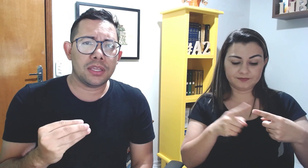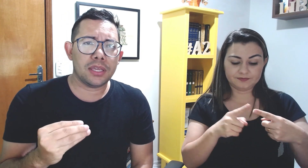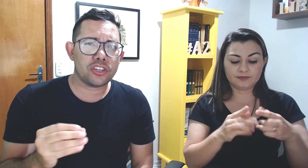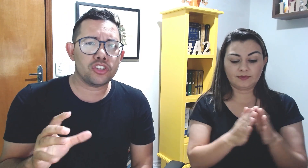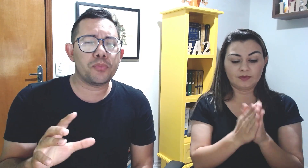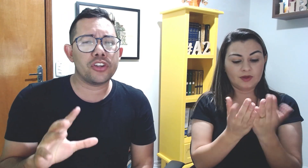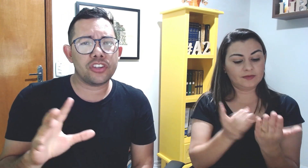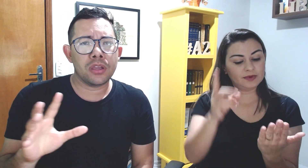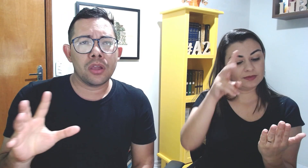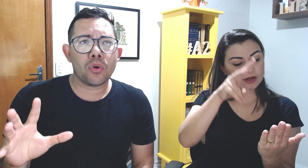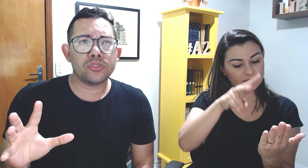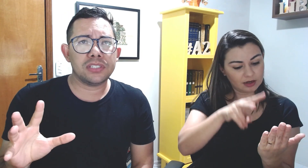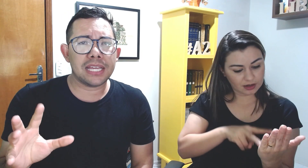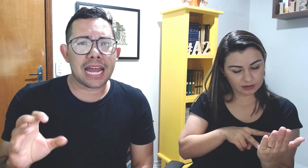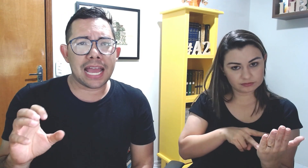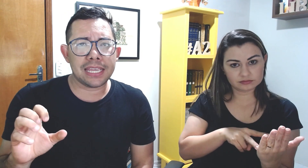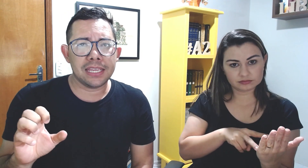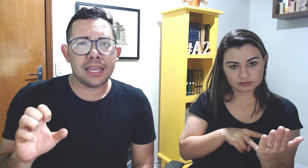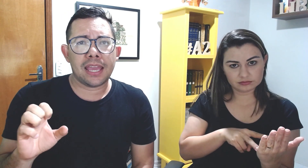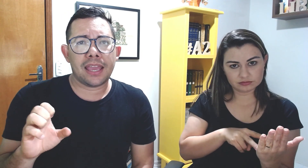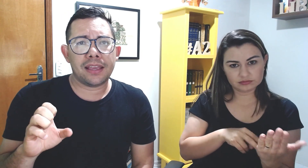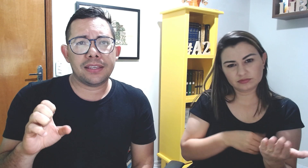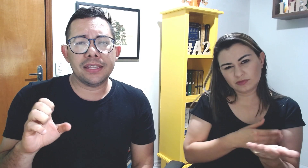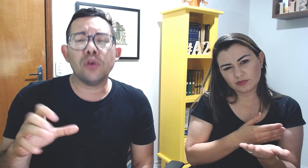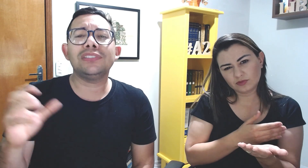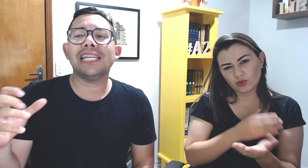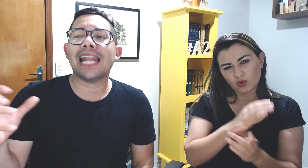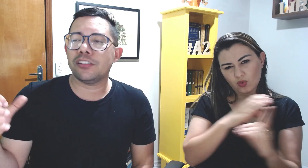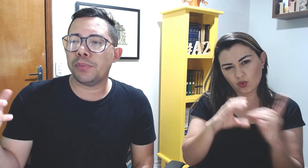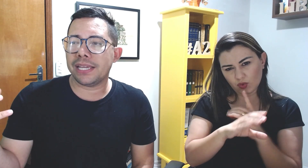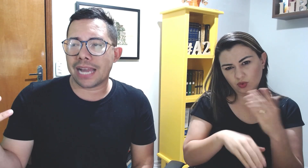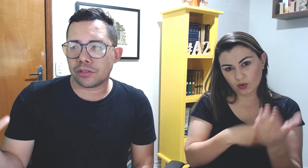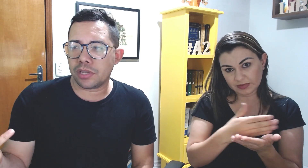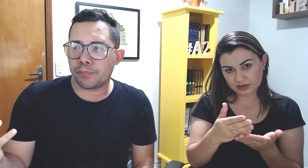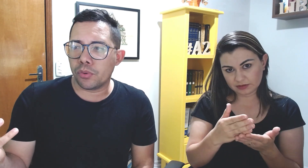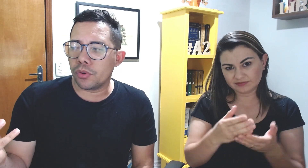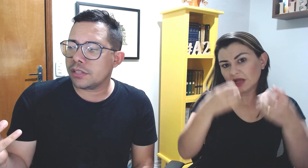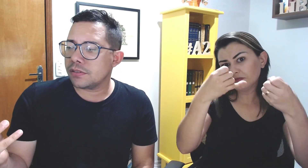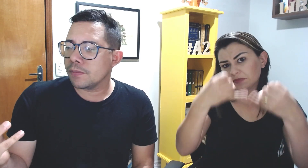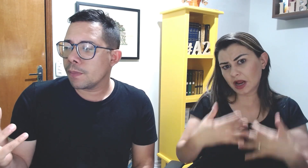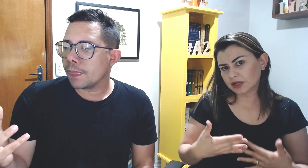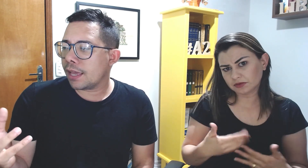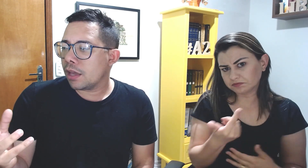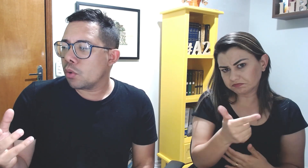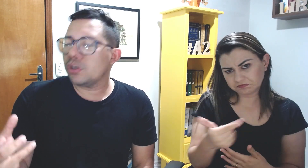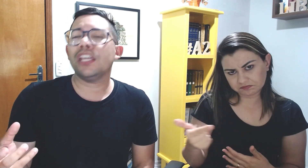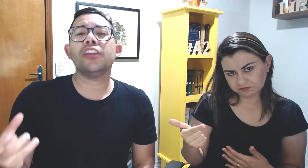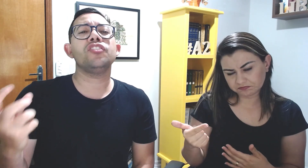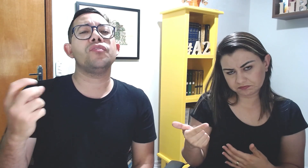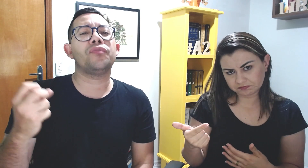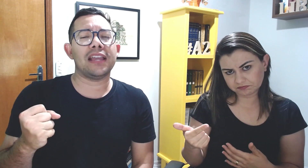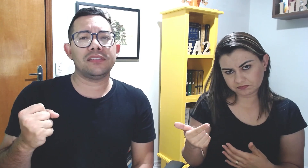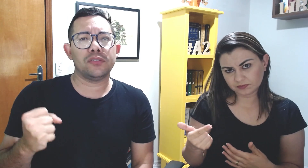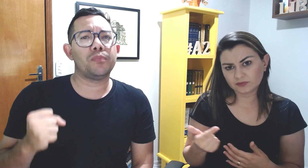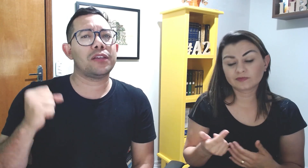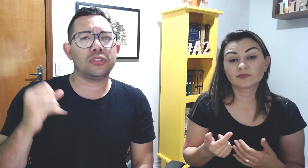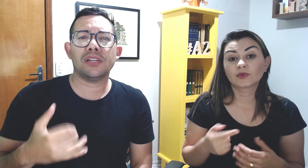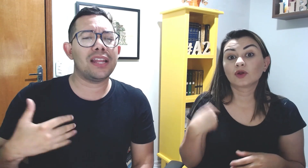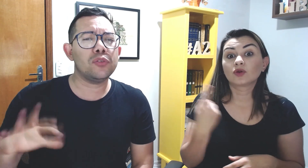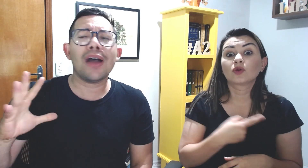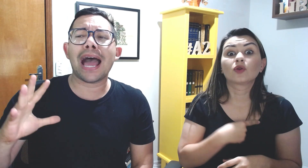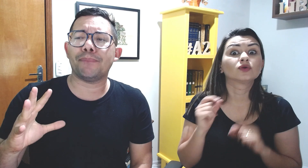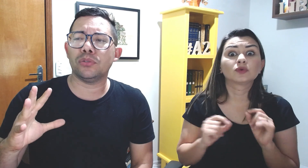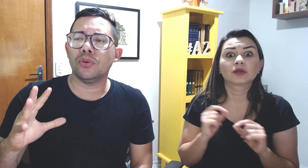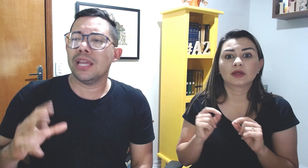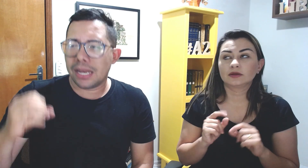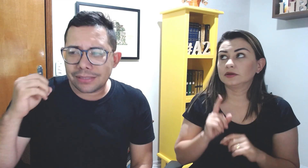bíblico que a gente pode considerar aí, que não será explicado depois, né? O que a gente faz? O pastor está